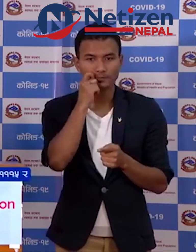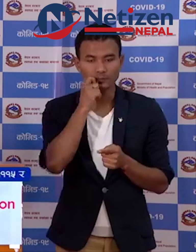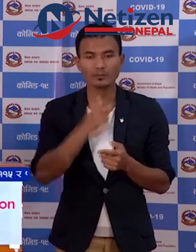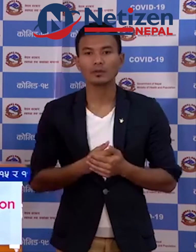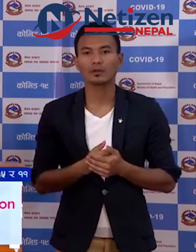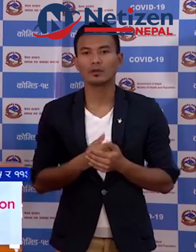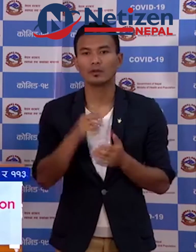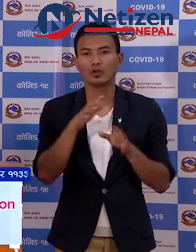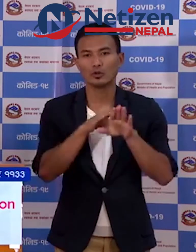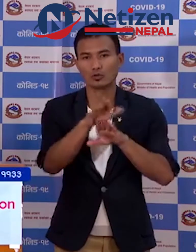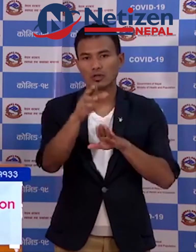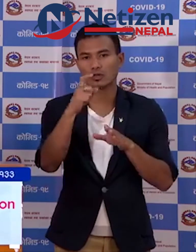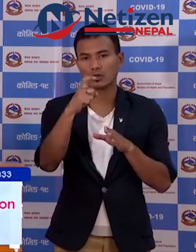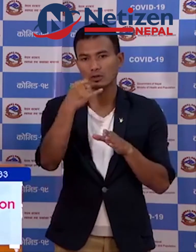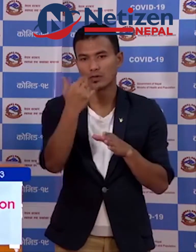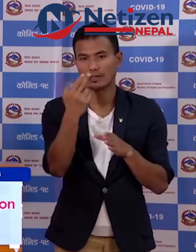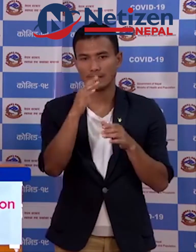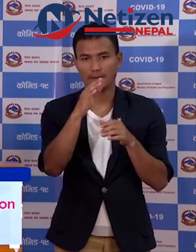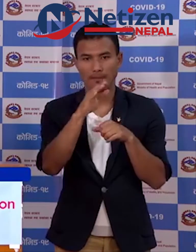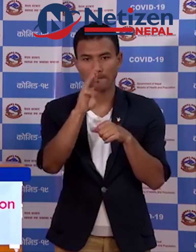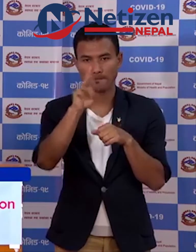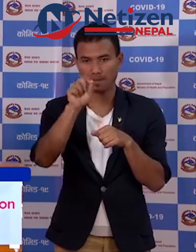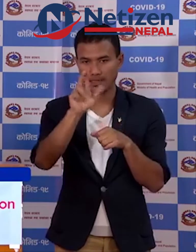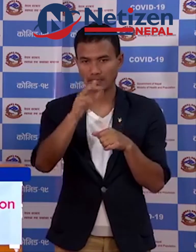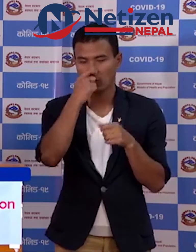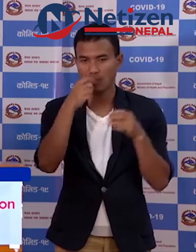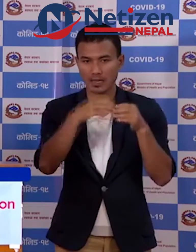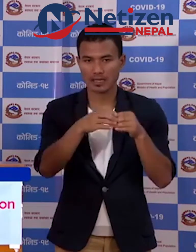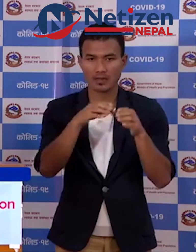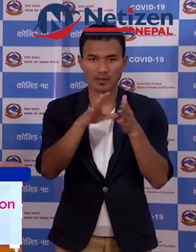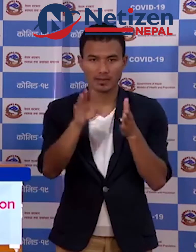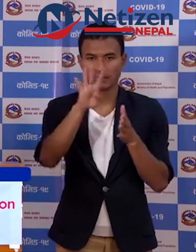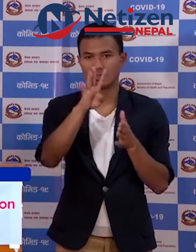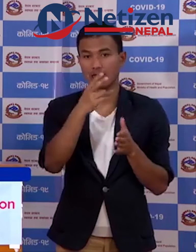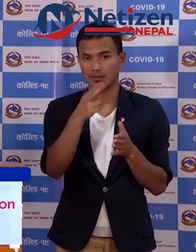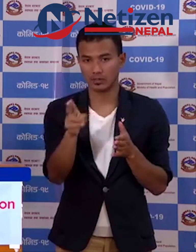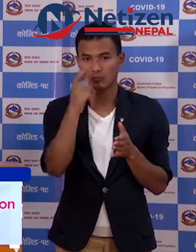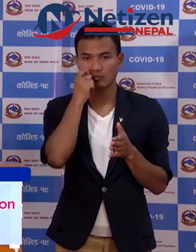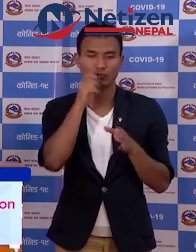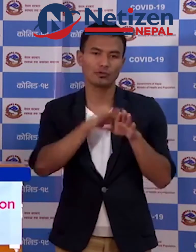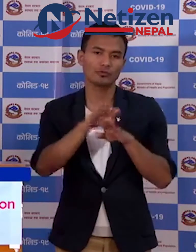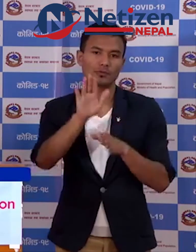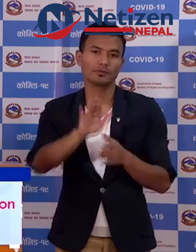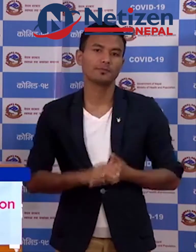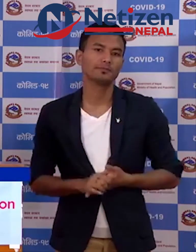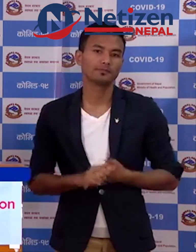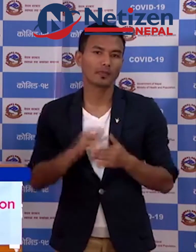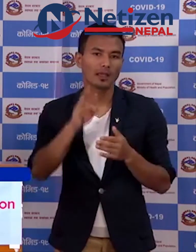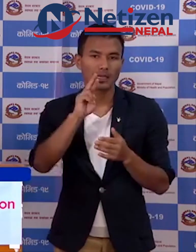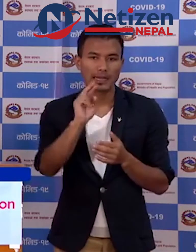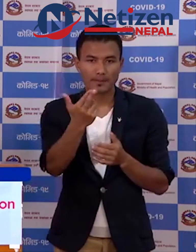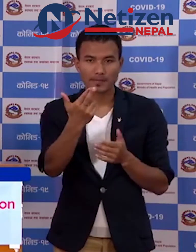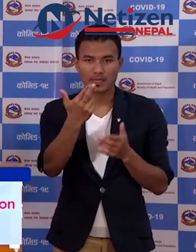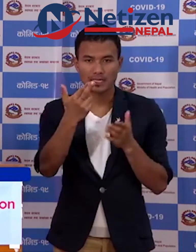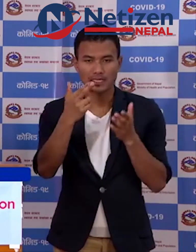2 महिला 5 पुरुष। र रौतहट गढीमाई नगरपालिका क्वारेन्टिनबाट 4 जना पुरुष हुनुहुन्छ। रात्रि